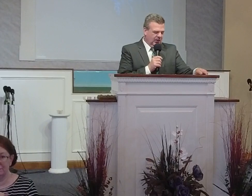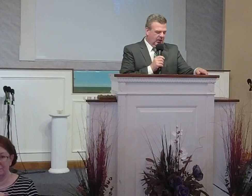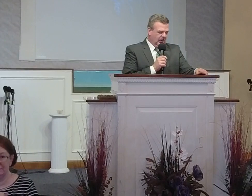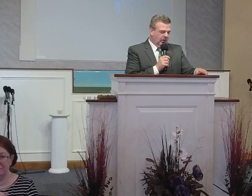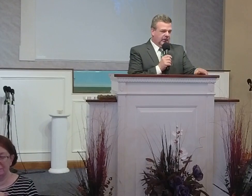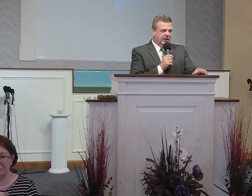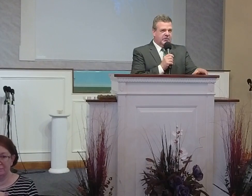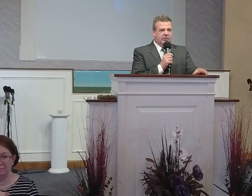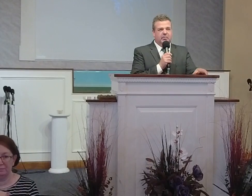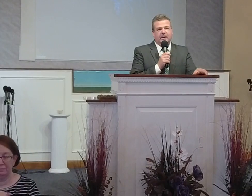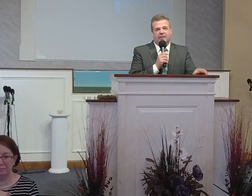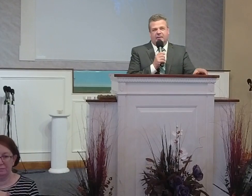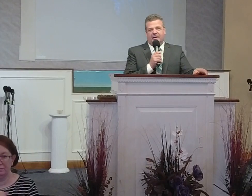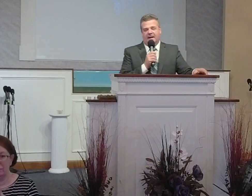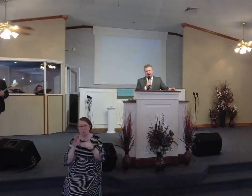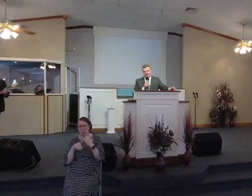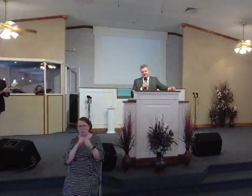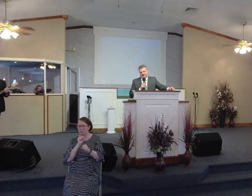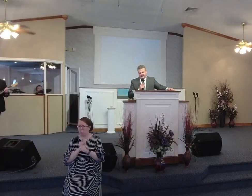Aleluya.